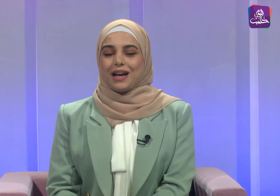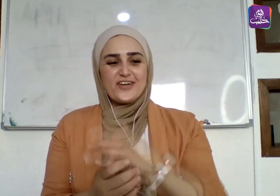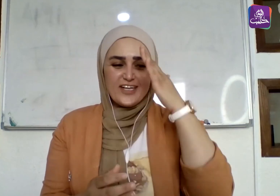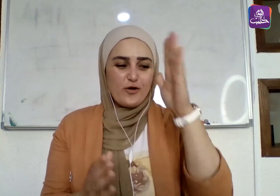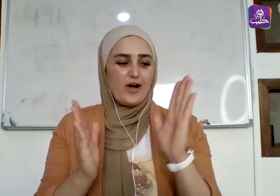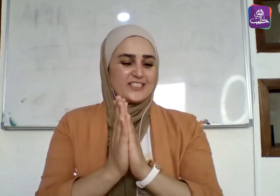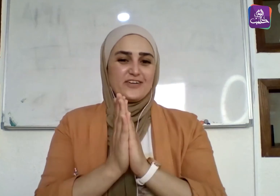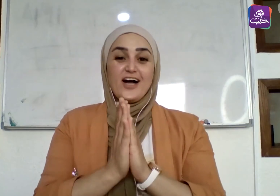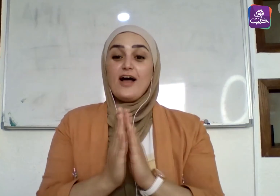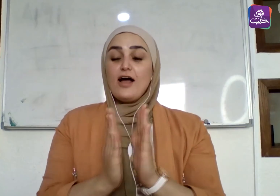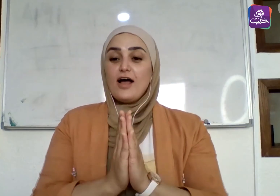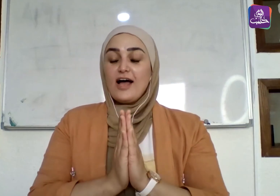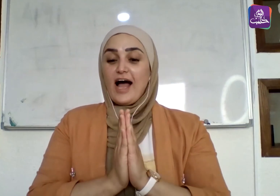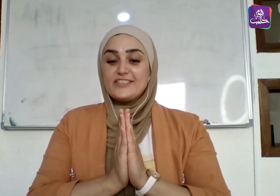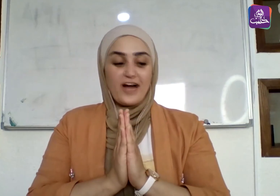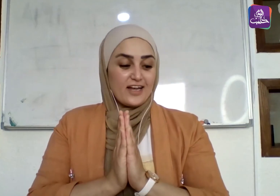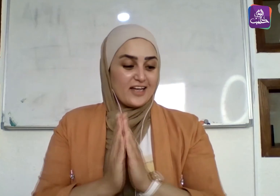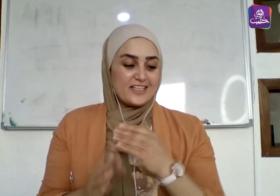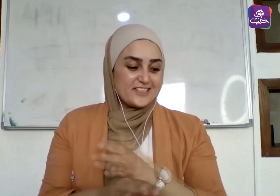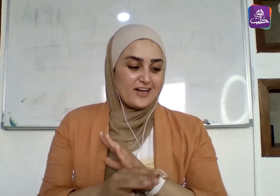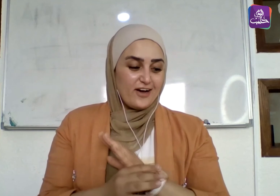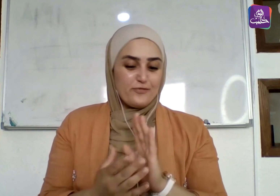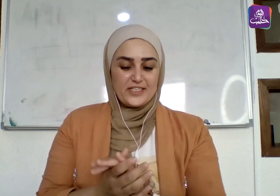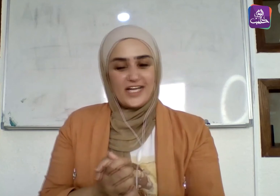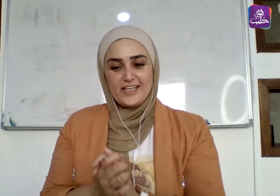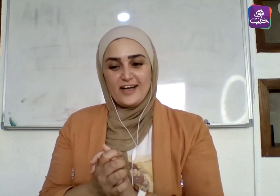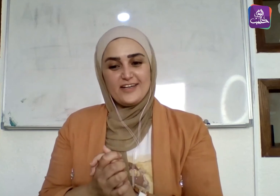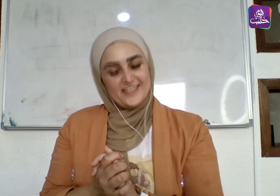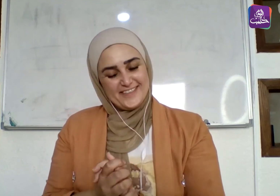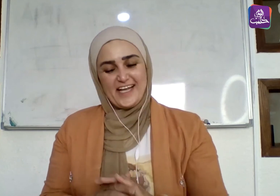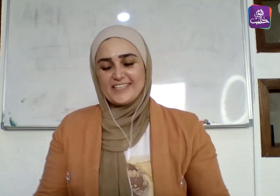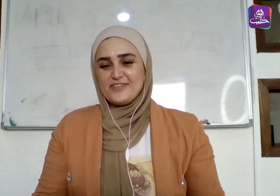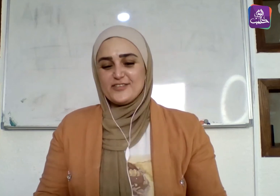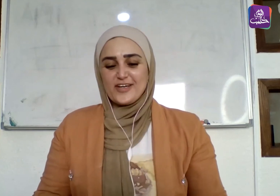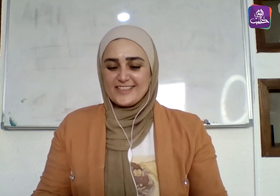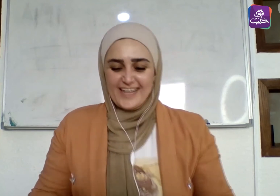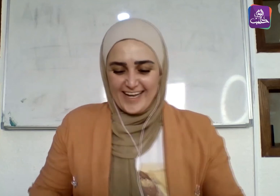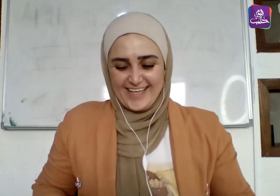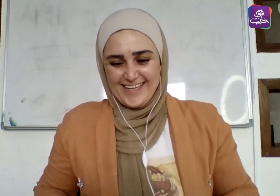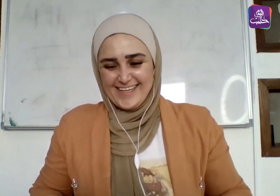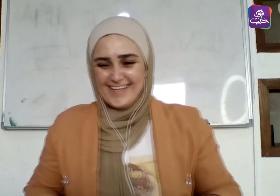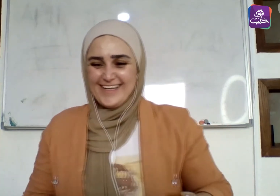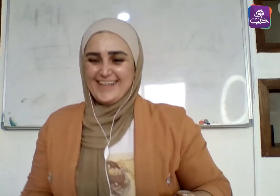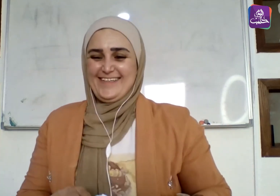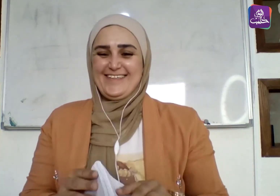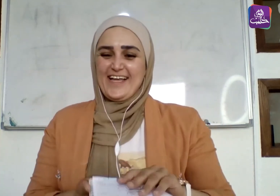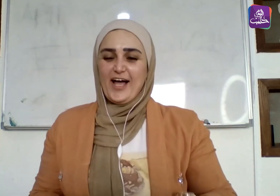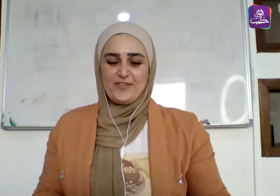حبيت نوح على هذا الموضوع آسفة على الغلط اللي صار ولا يهمك آسفين شكرا كثير لإلك شكرا لإلك ريهام وأكيد